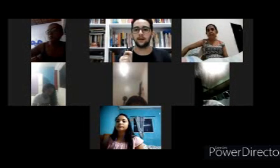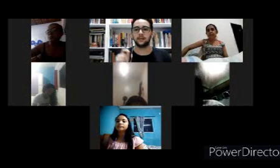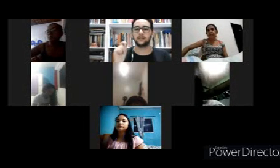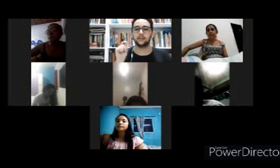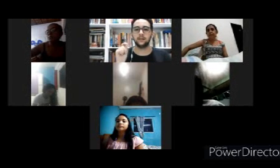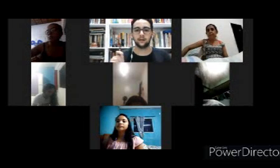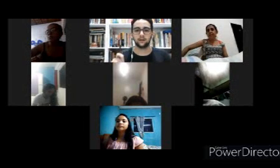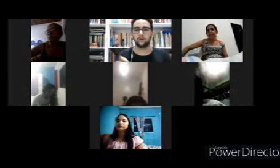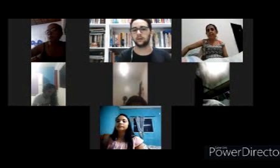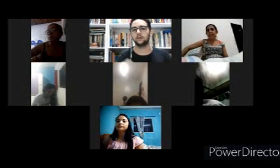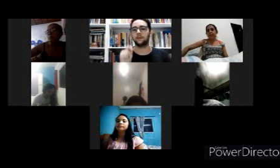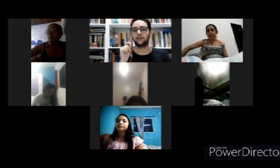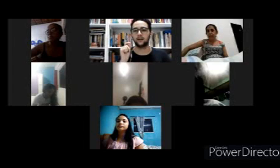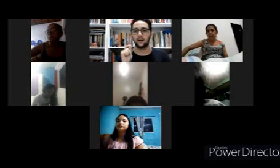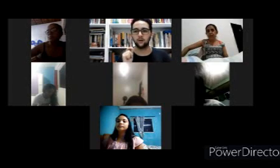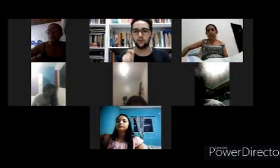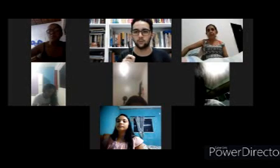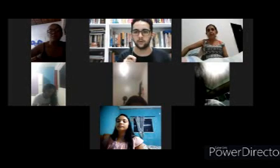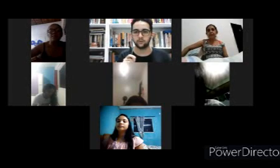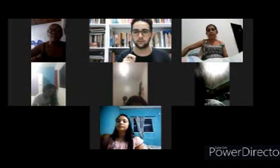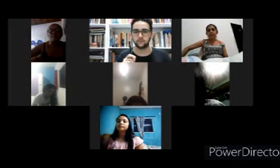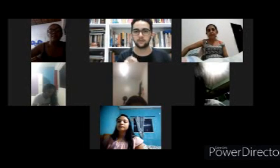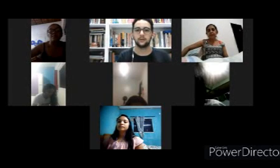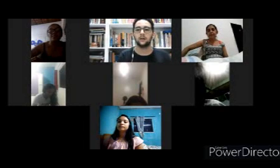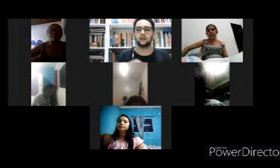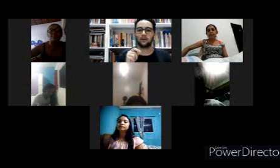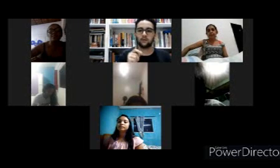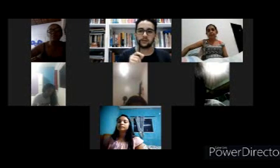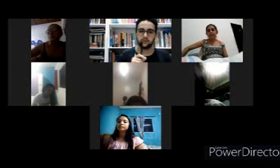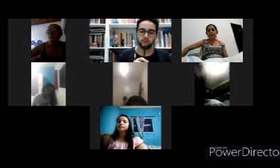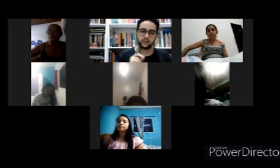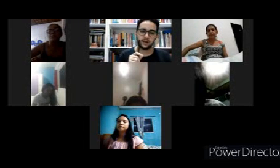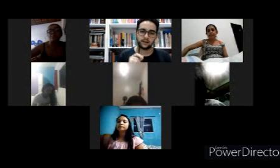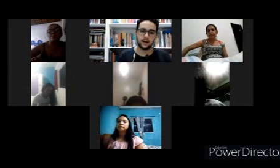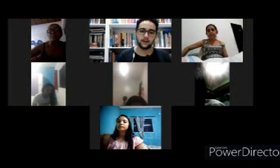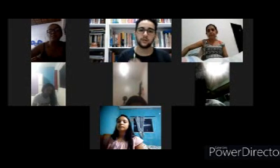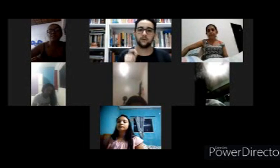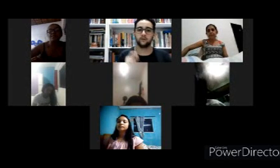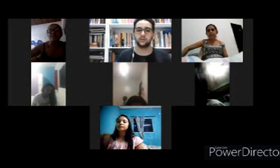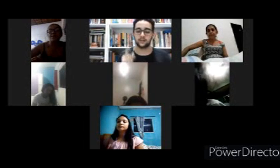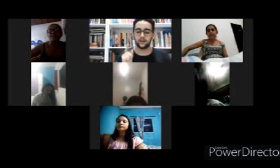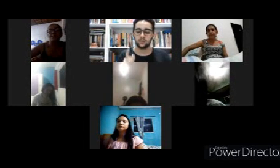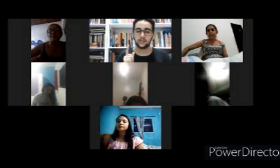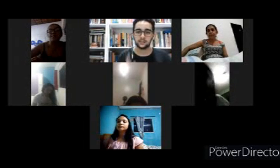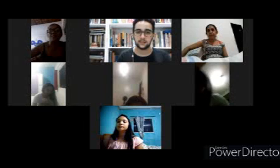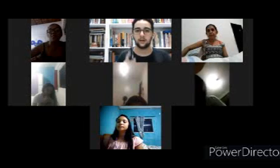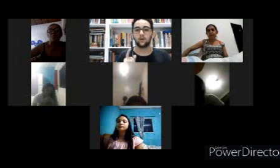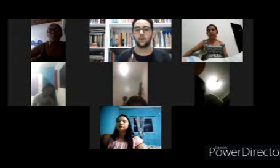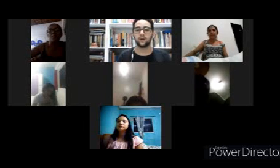mês e ano, que também é para treinar números. Então vocês vão dizer a idade e vão dizer eu nasci. Como é que você